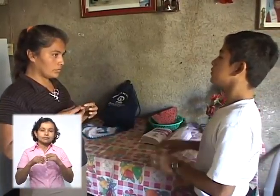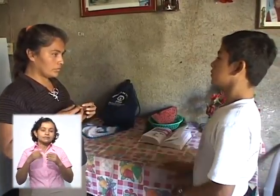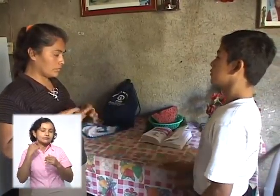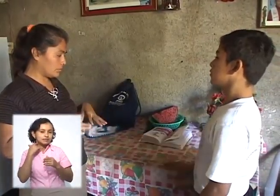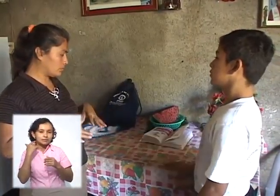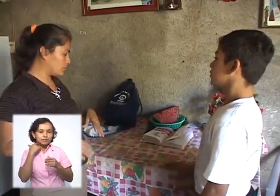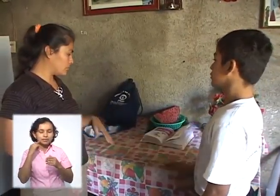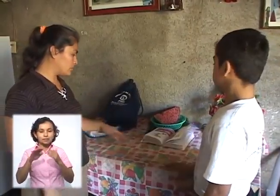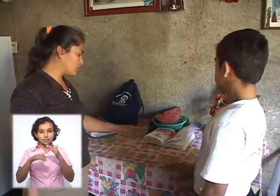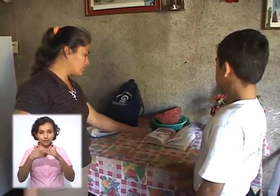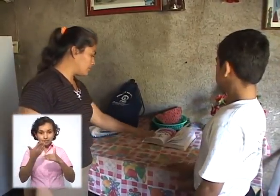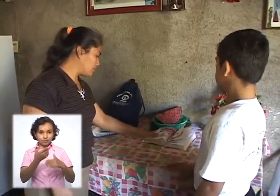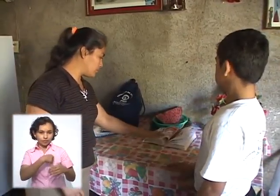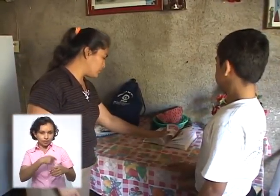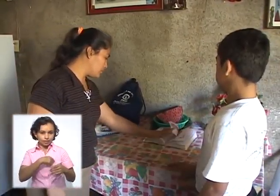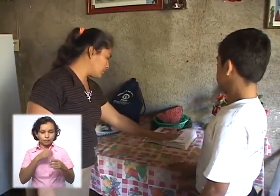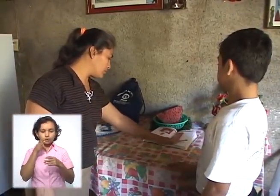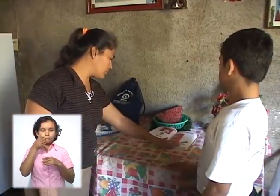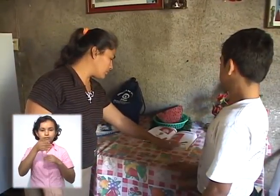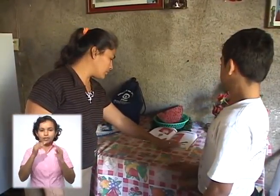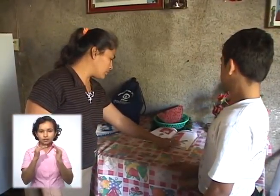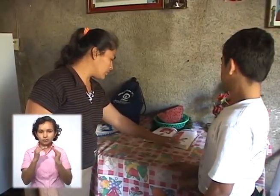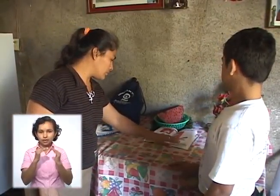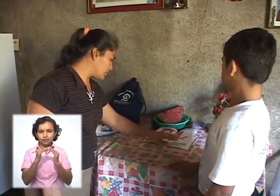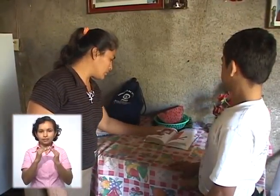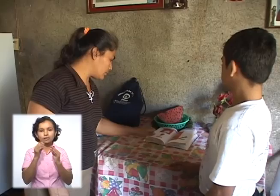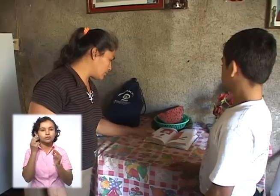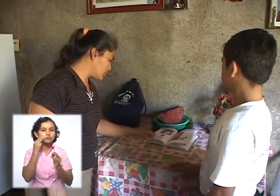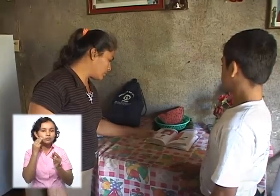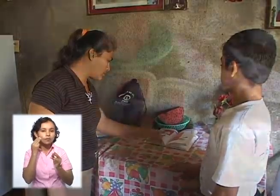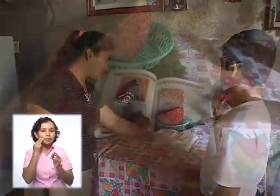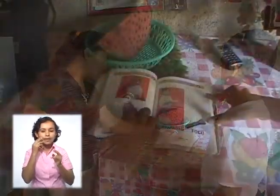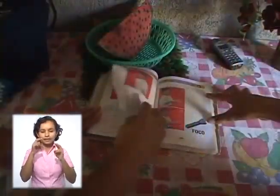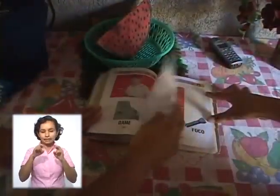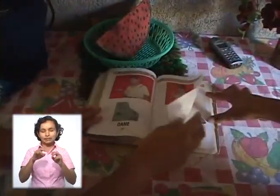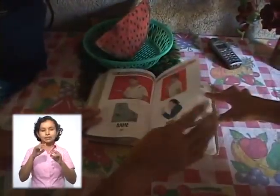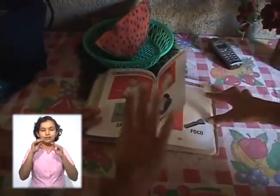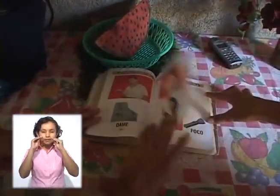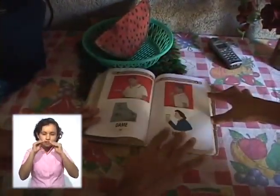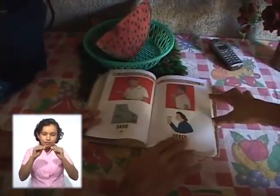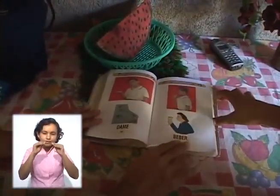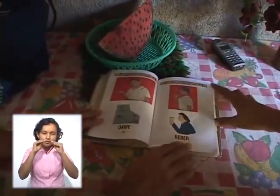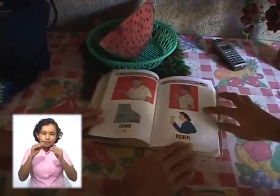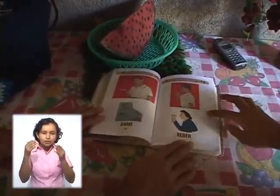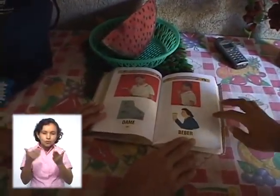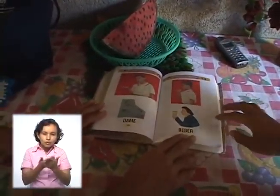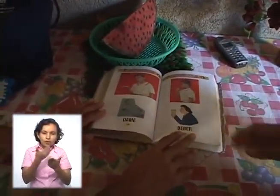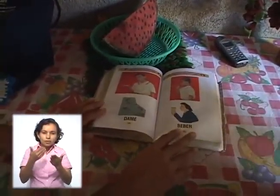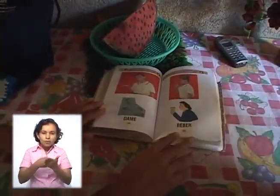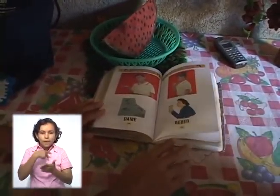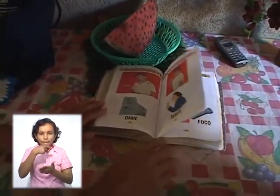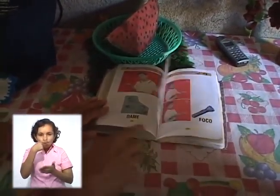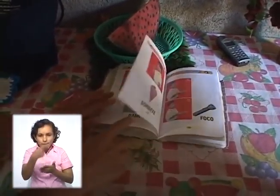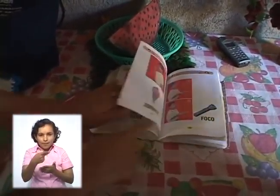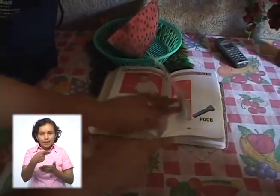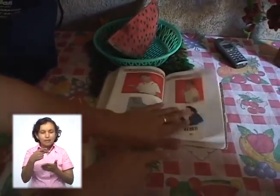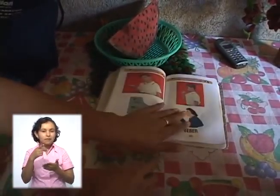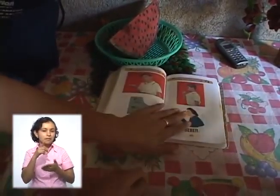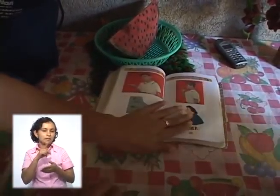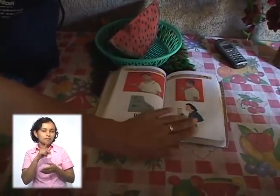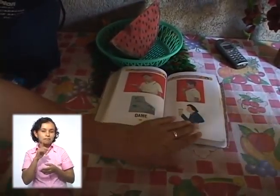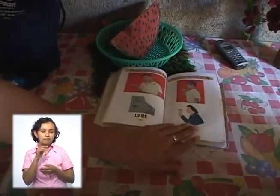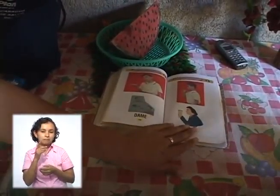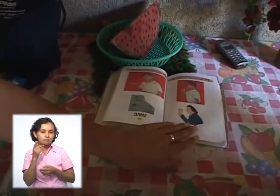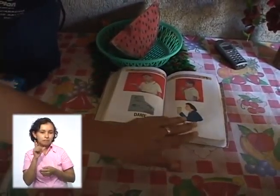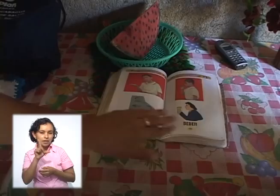después de clases, Alfredo le enseña a su mamá nuevas palabras en su idioma. Sin embargo, lo que él aprende con facilidad, a